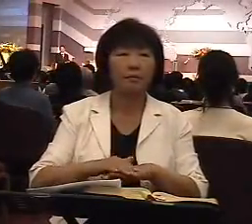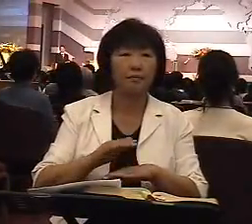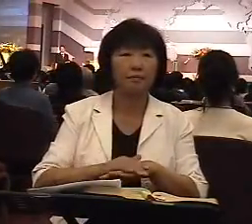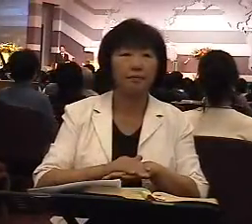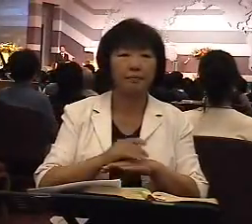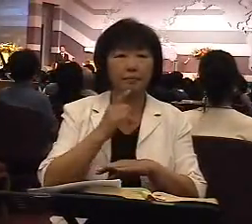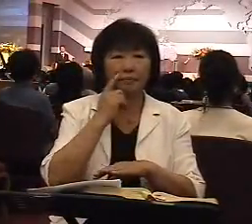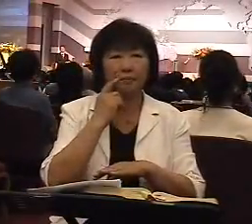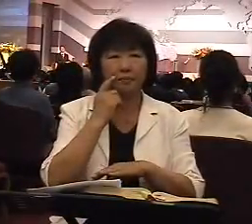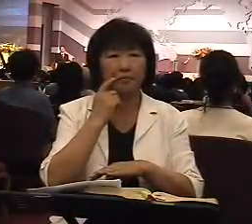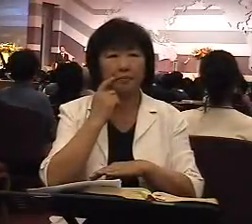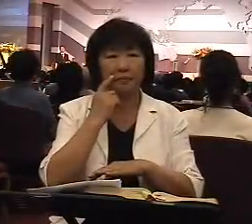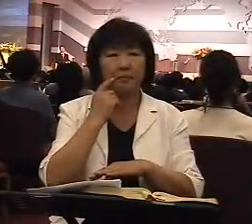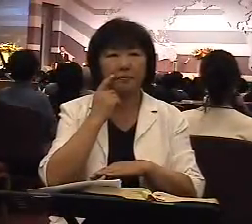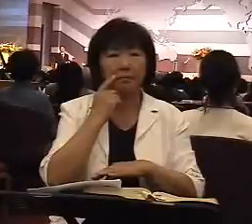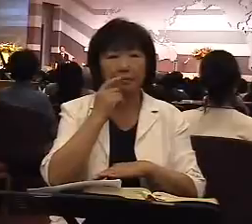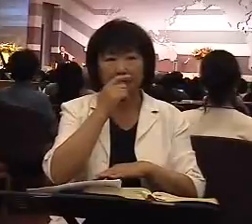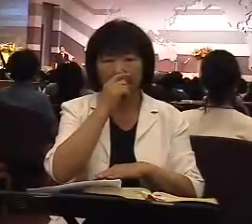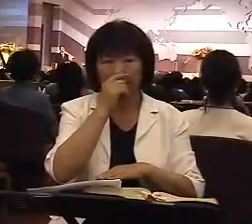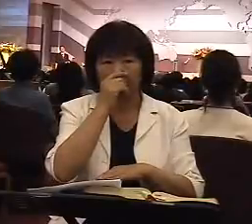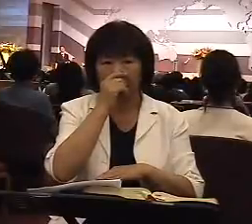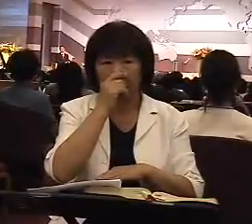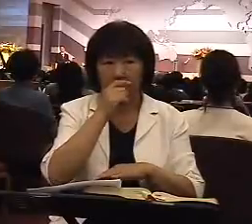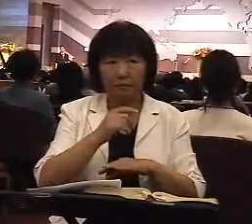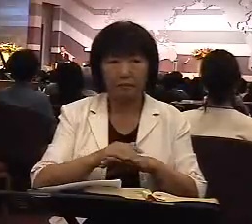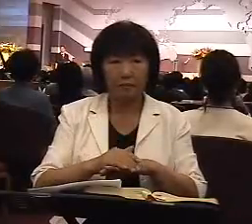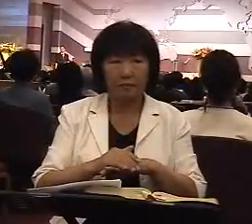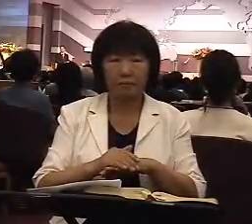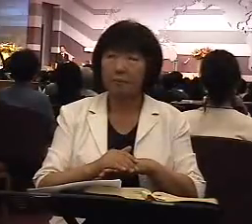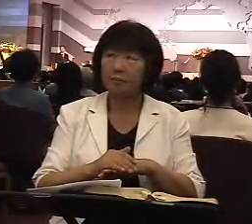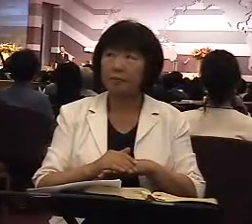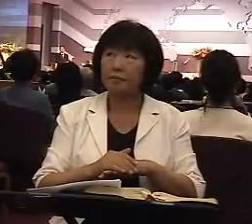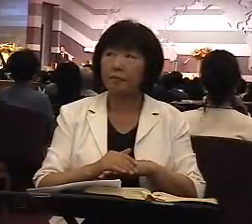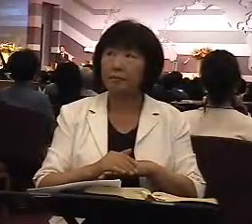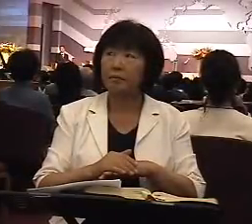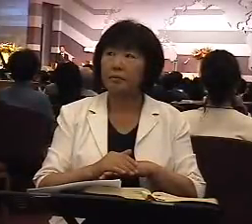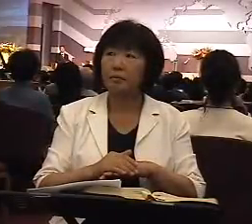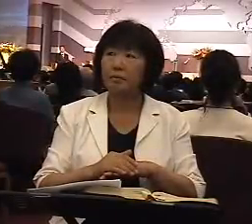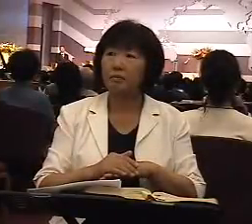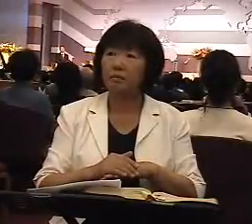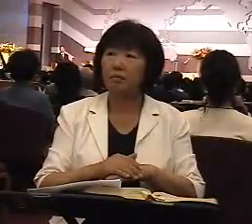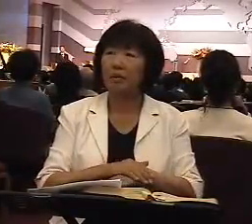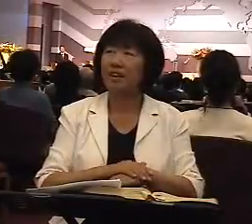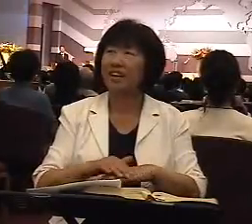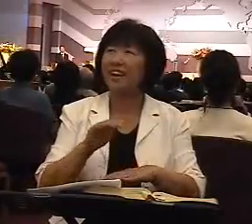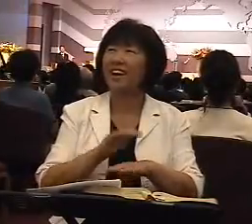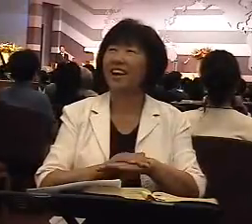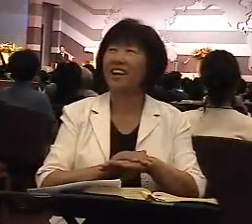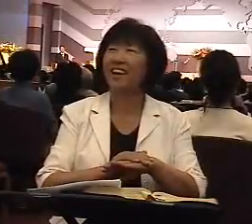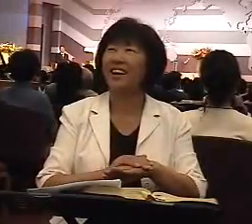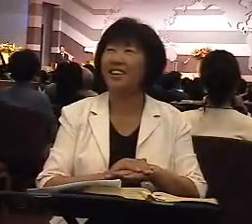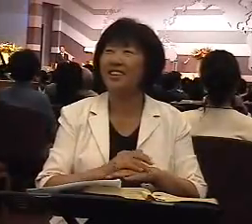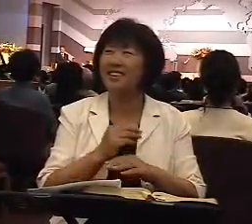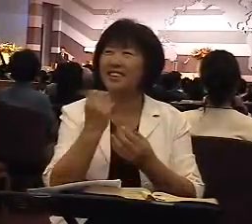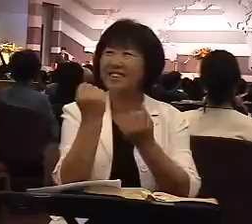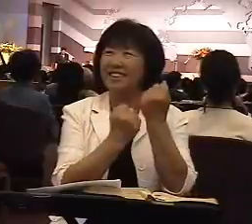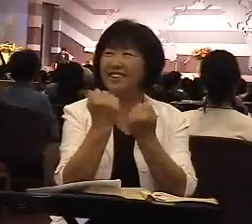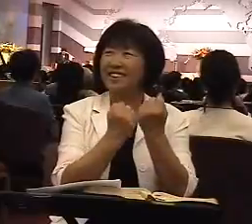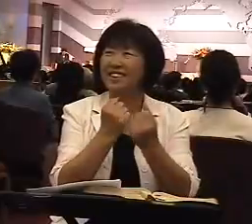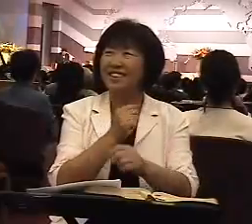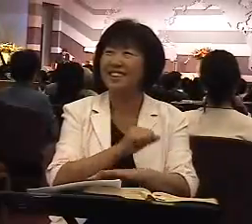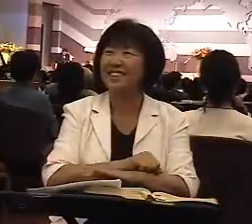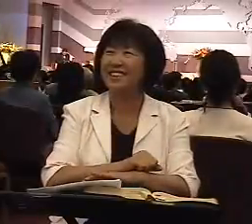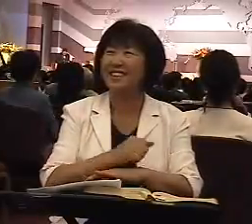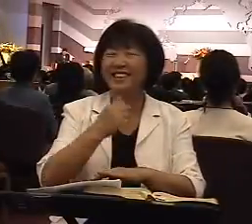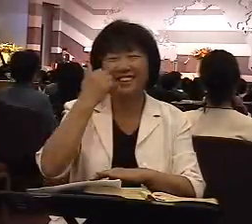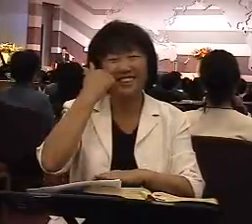이렇게 우리가 꿈을 담을 수 있는 자리입니다. By the way, 그 아나운서가 누군지 되게 목소리 좋더라고요. 이거 도치될 뻔했네.